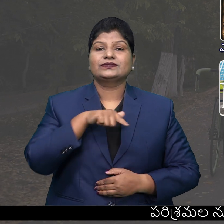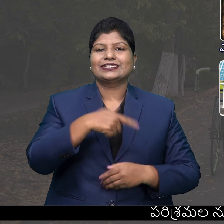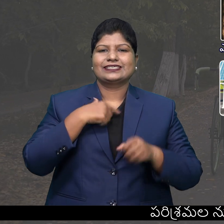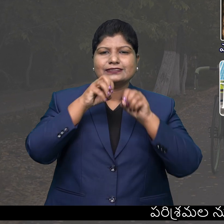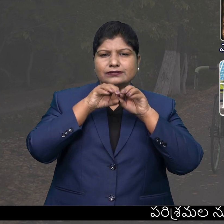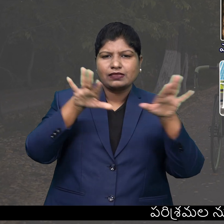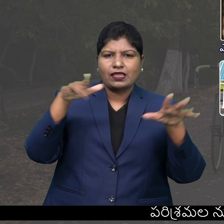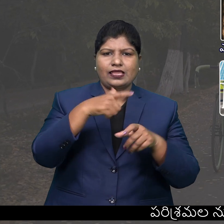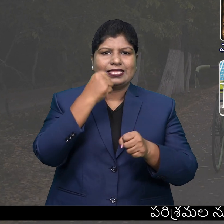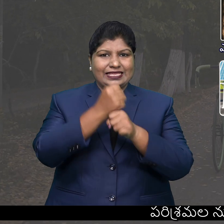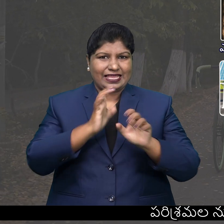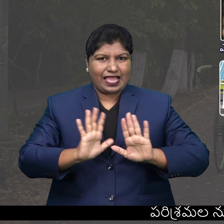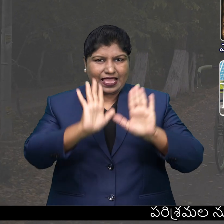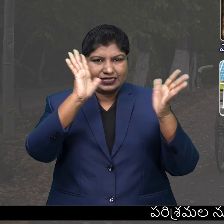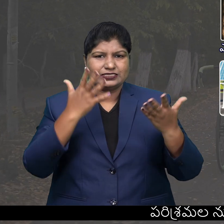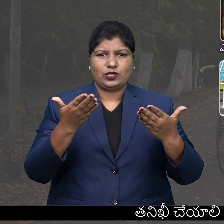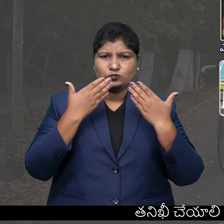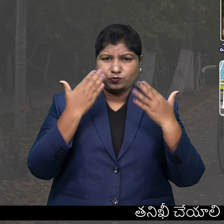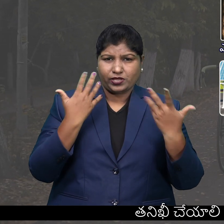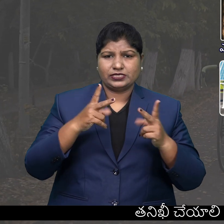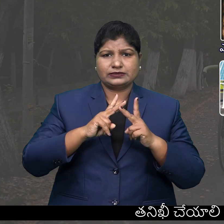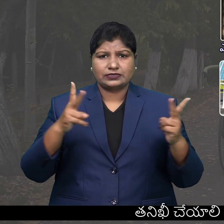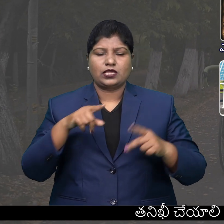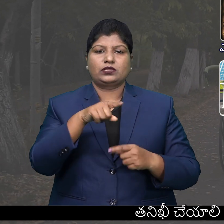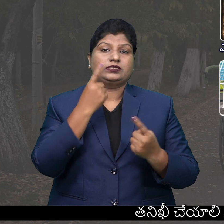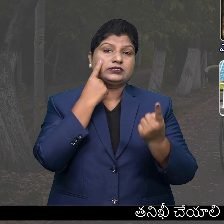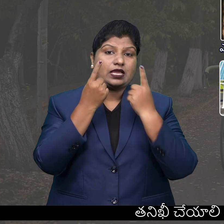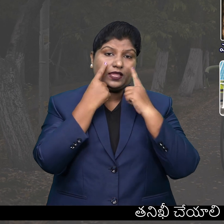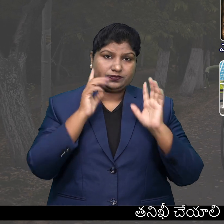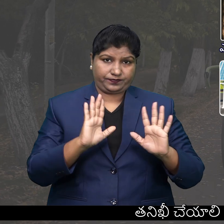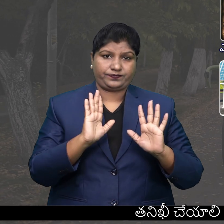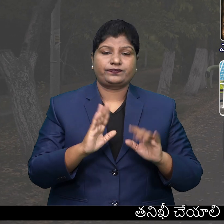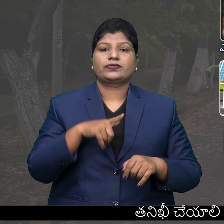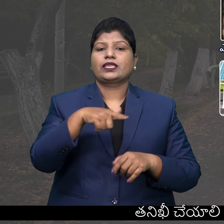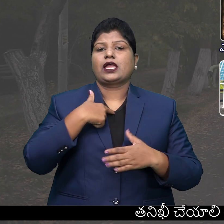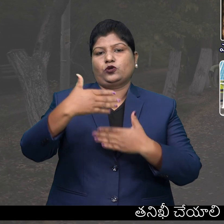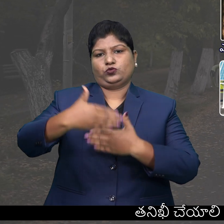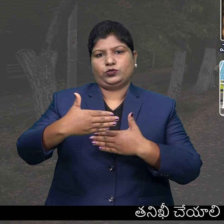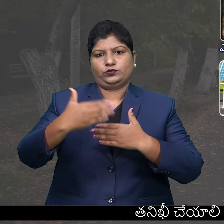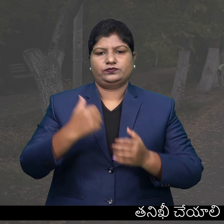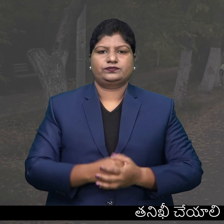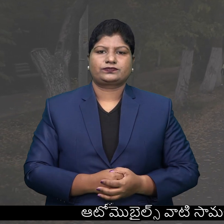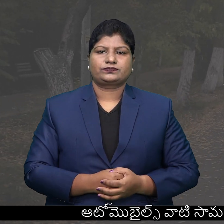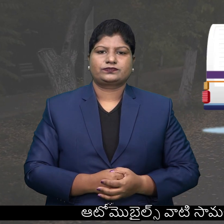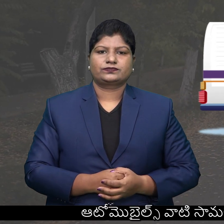పరిశ్రమల నుండి వచ్చే ఉద్గారాలను తనిఖీ చేయాలి మరియు నియంత్రించాలి.